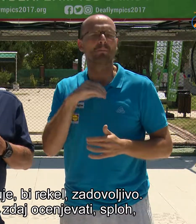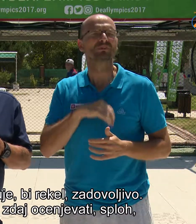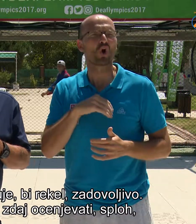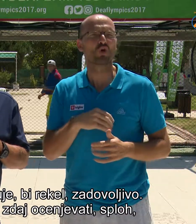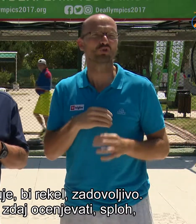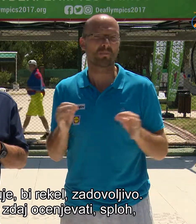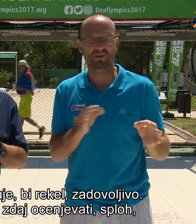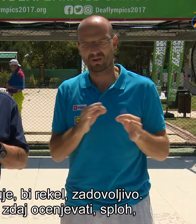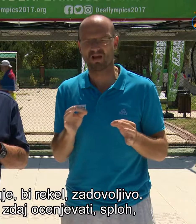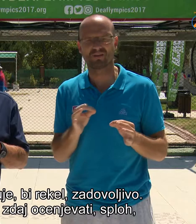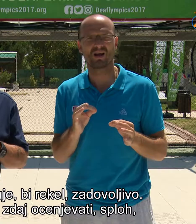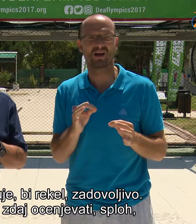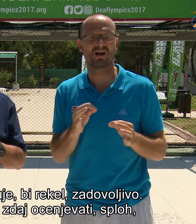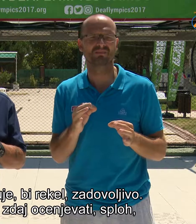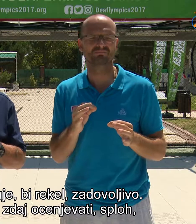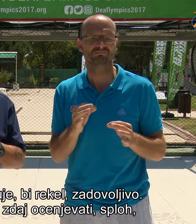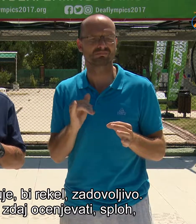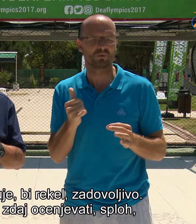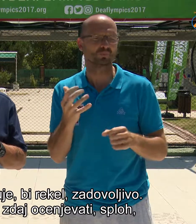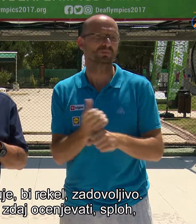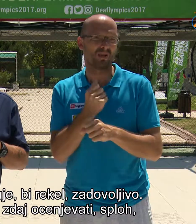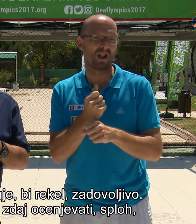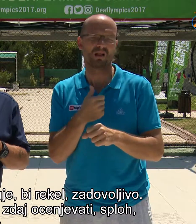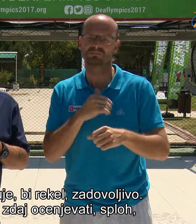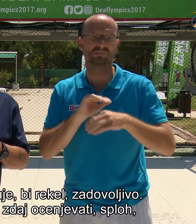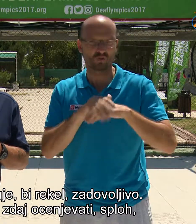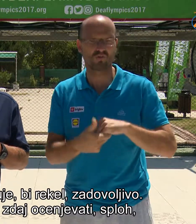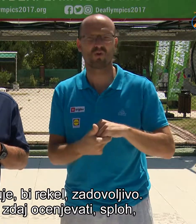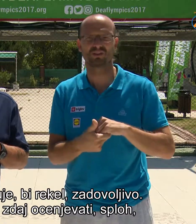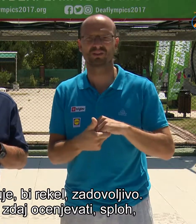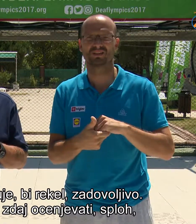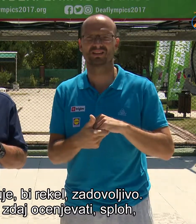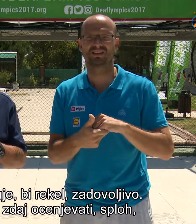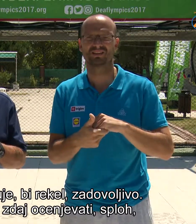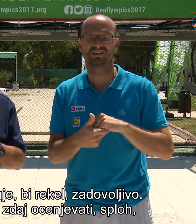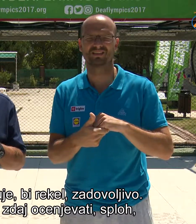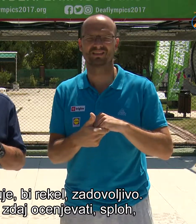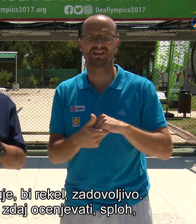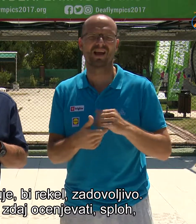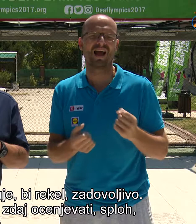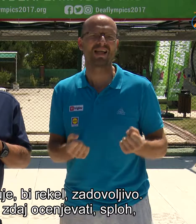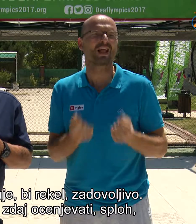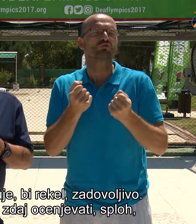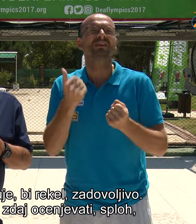priprava deluje, bi rekel, zadovoljivo in težko je sedaj ocenjevati sploh,